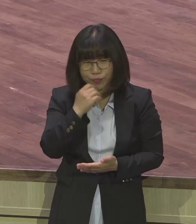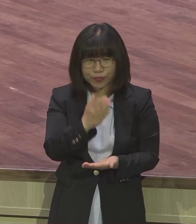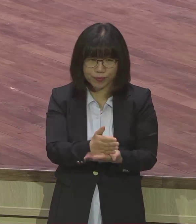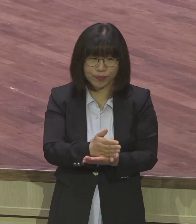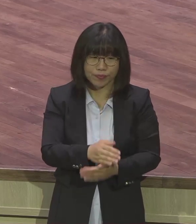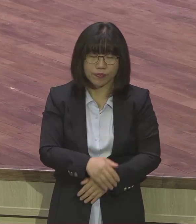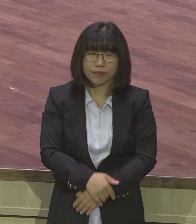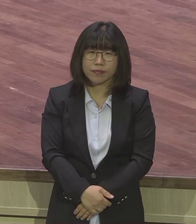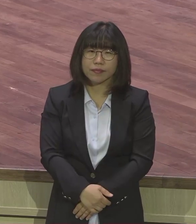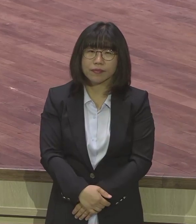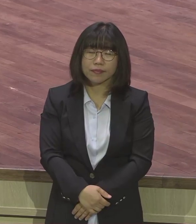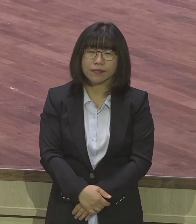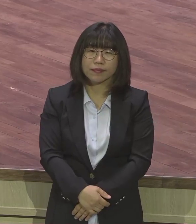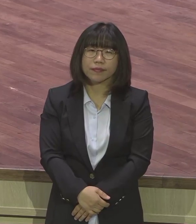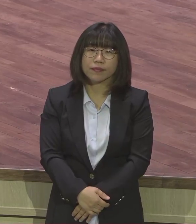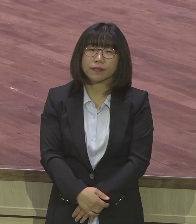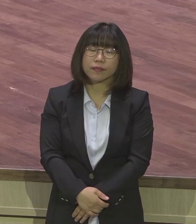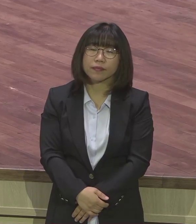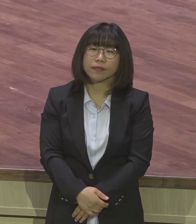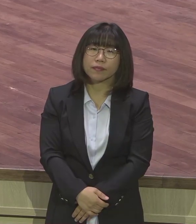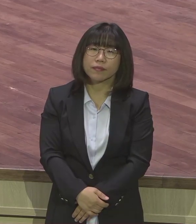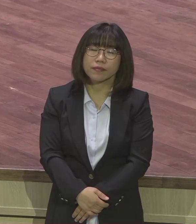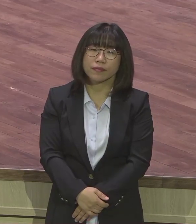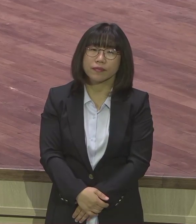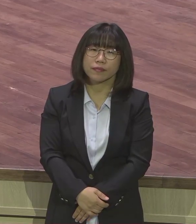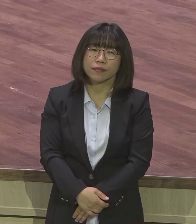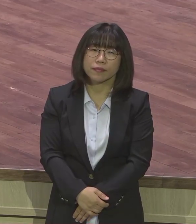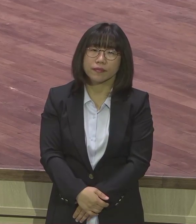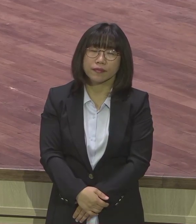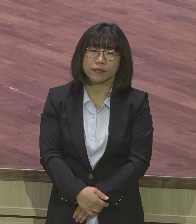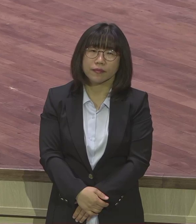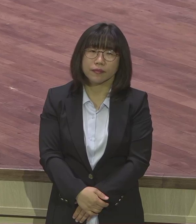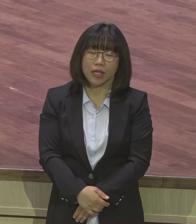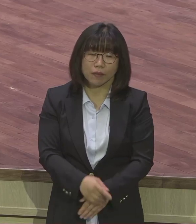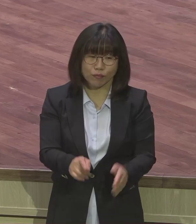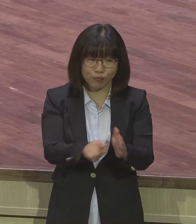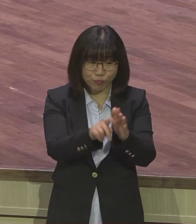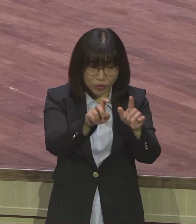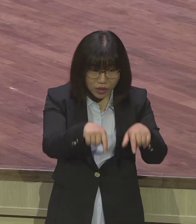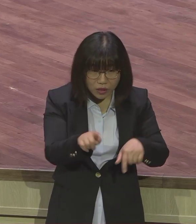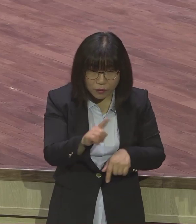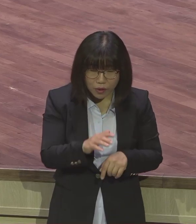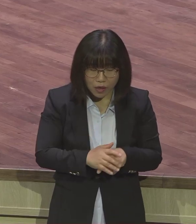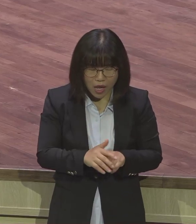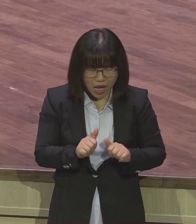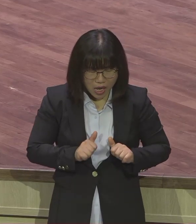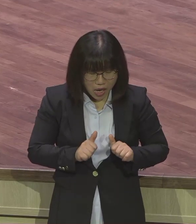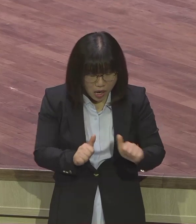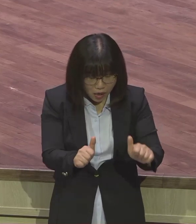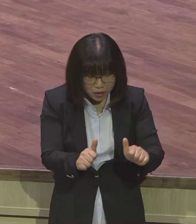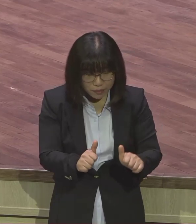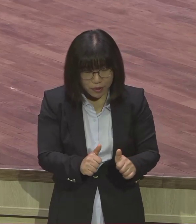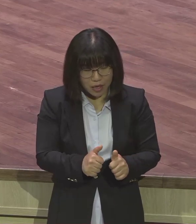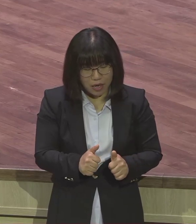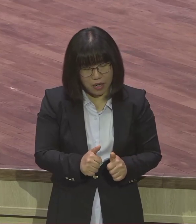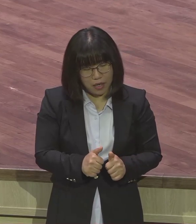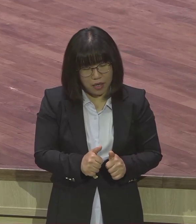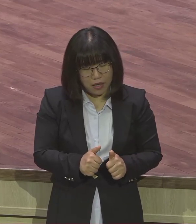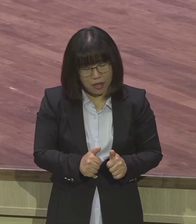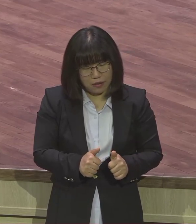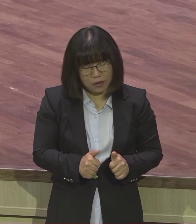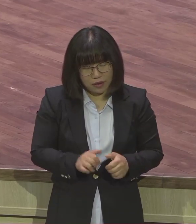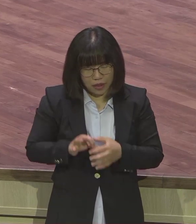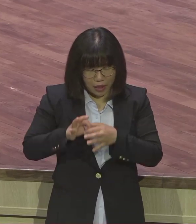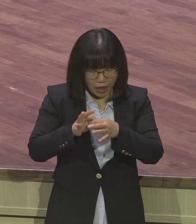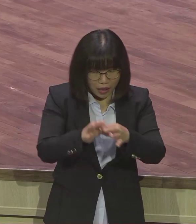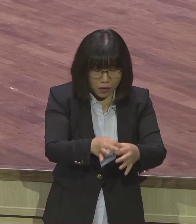생겨가지 끊임없이 달려요. 그 불신자들은 그러다가 뭐요? 와장창 어느 날 건강